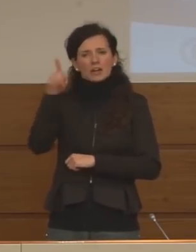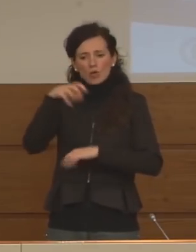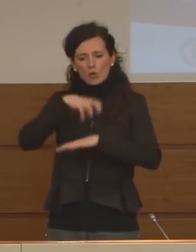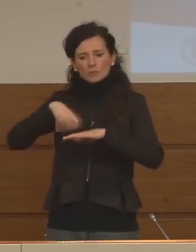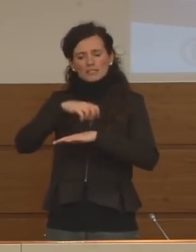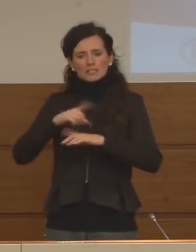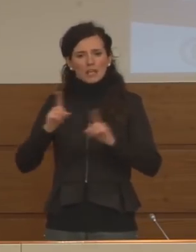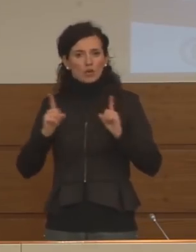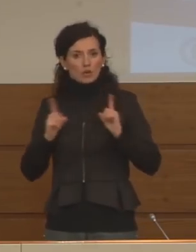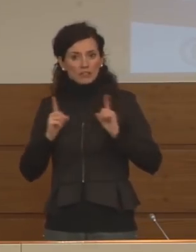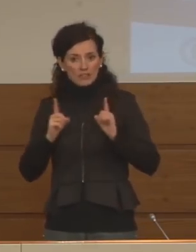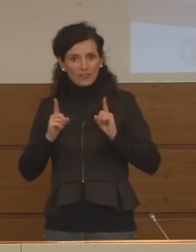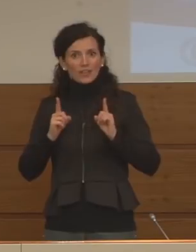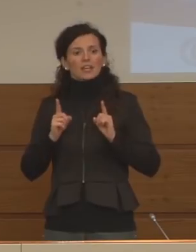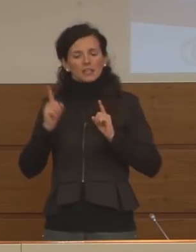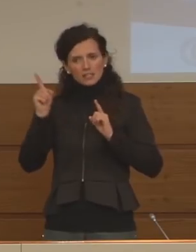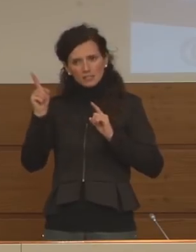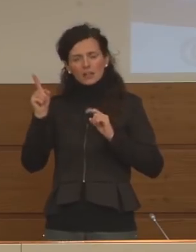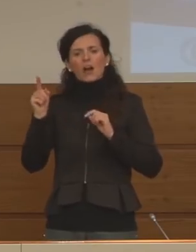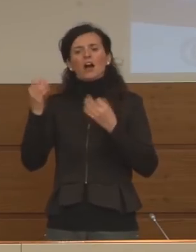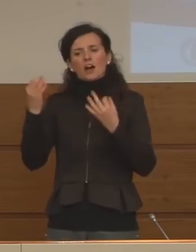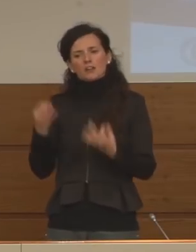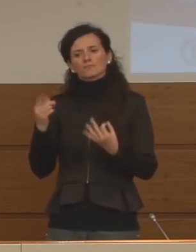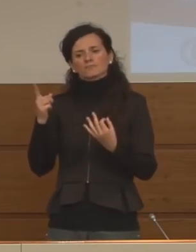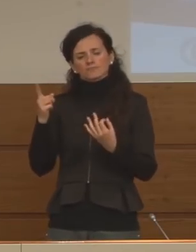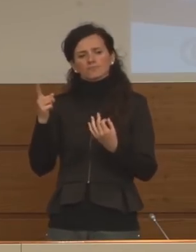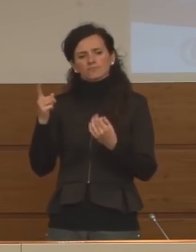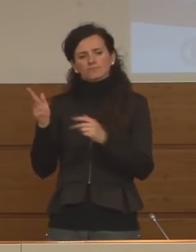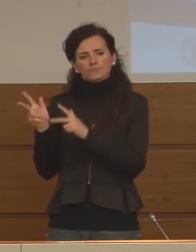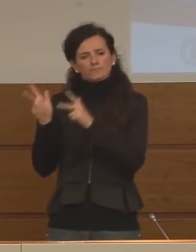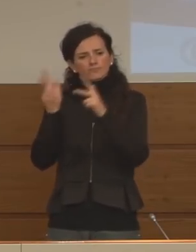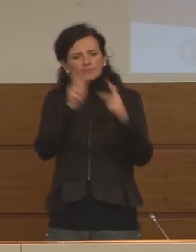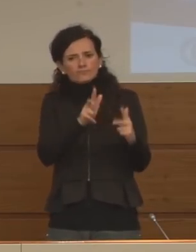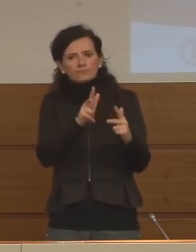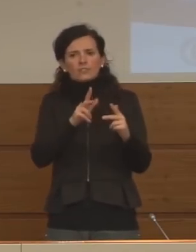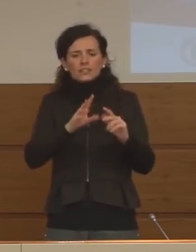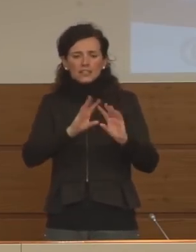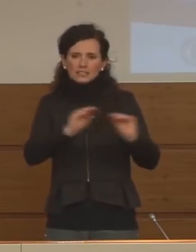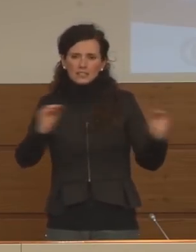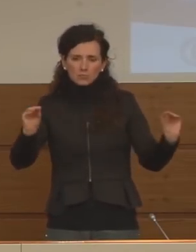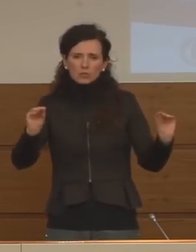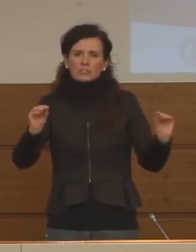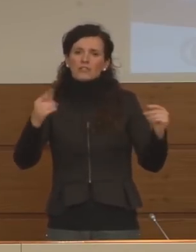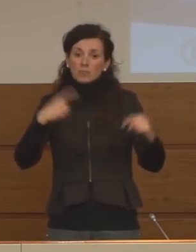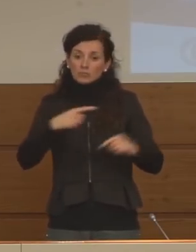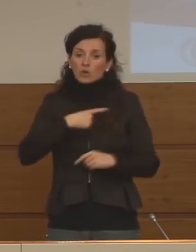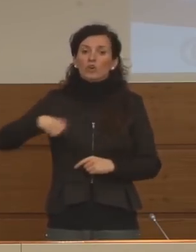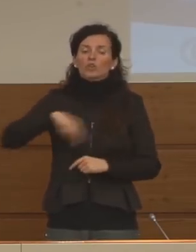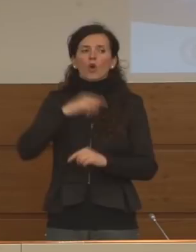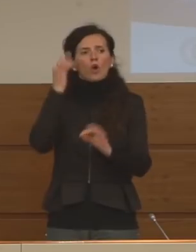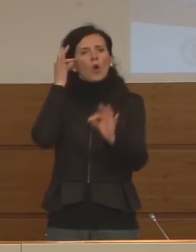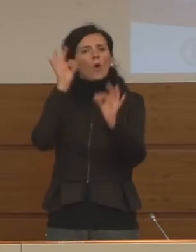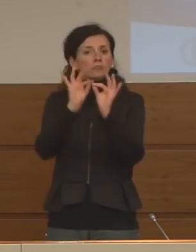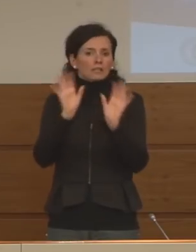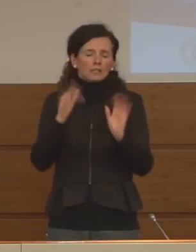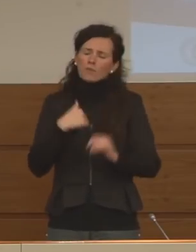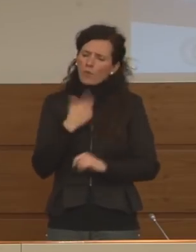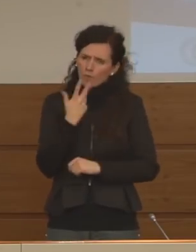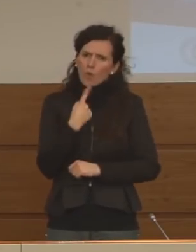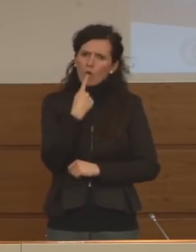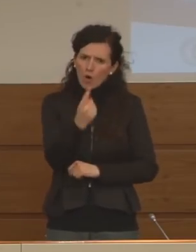porteranno i dispositivi che abbiamo l'obiettivo è questo tengo a dirlo